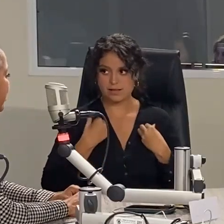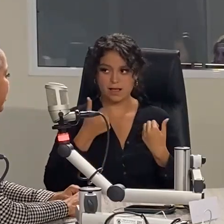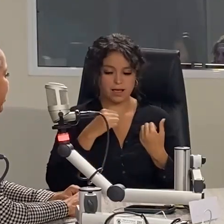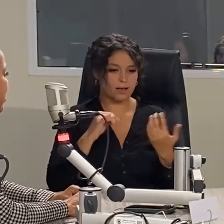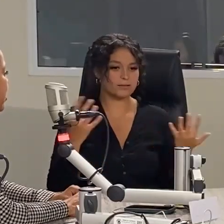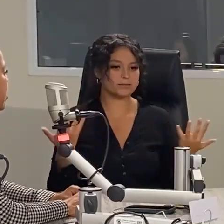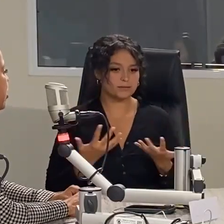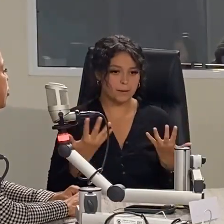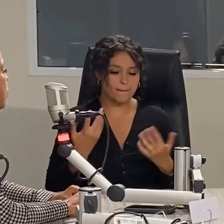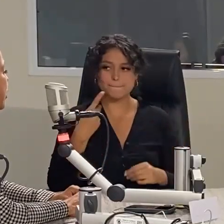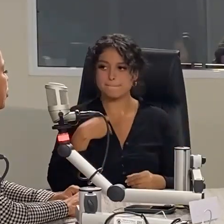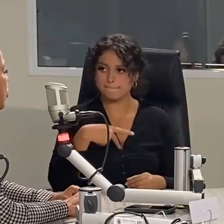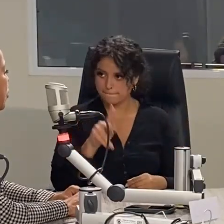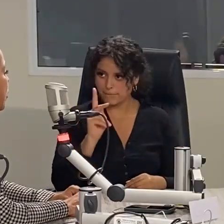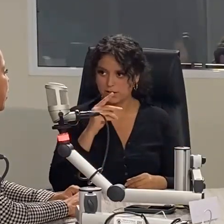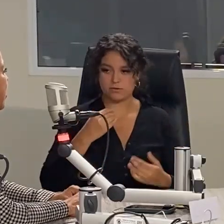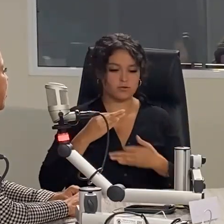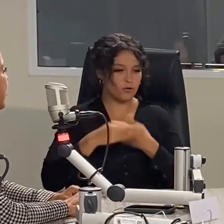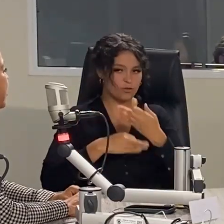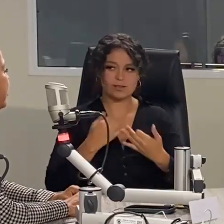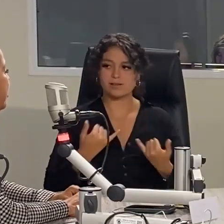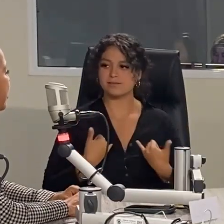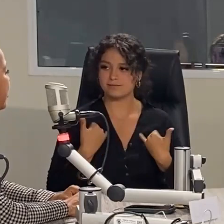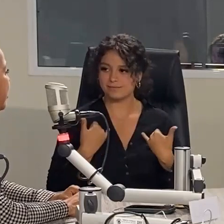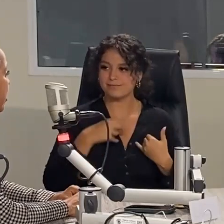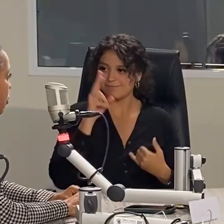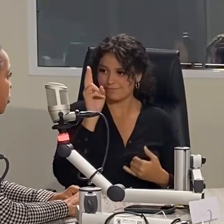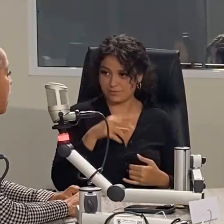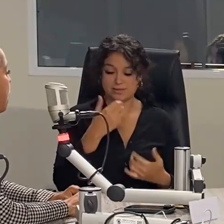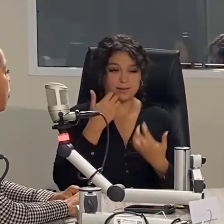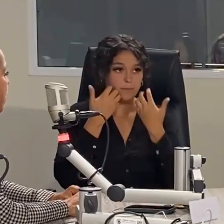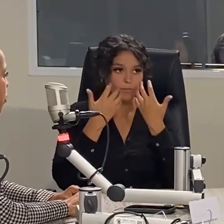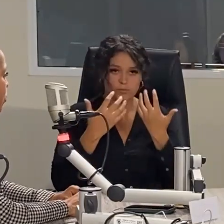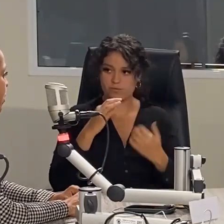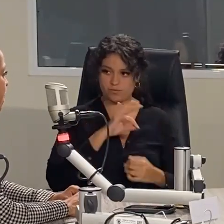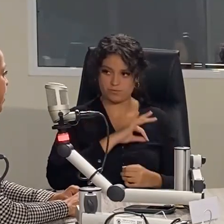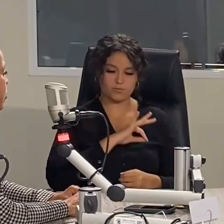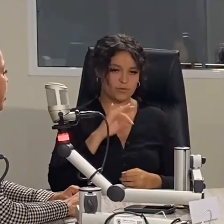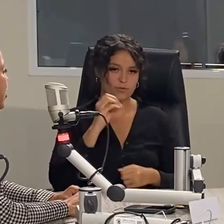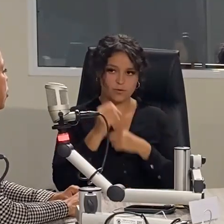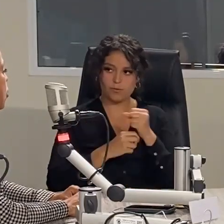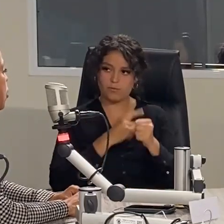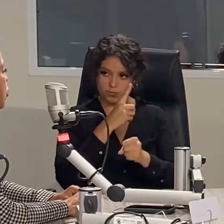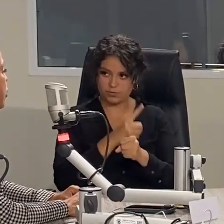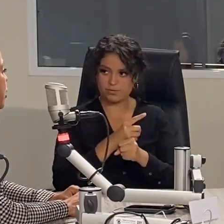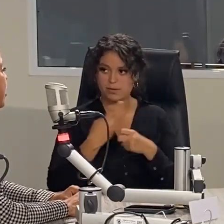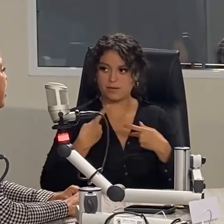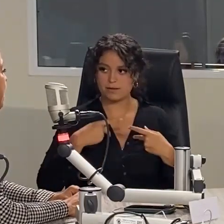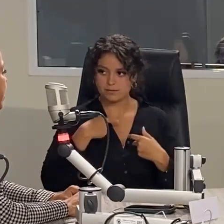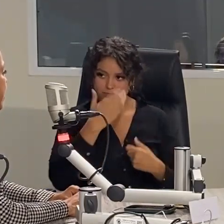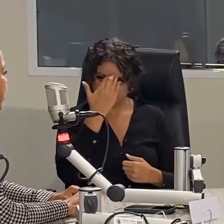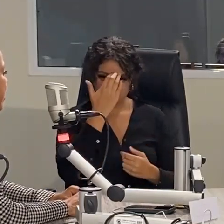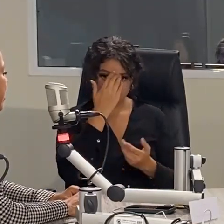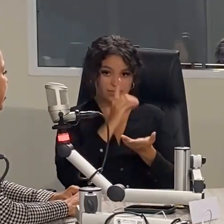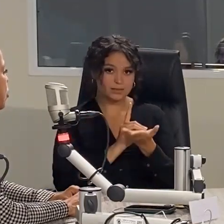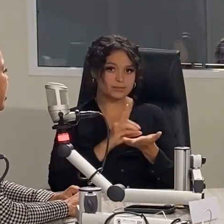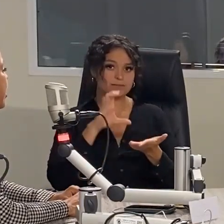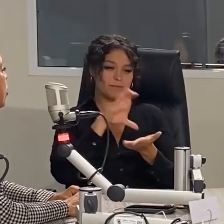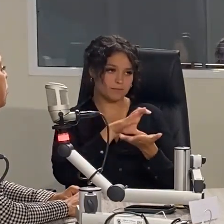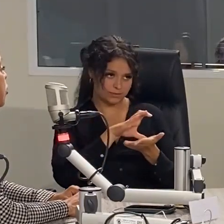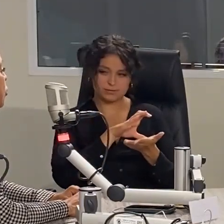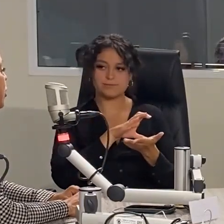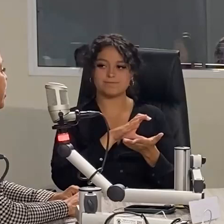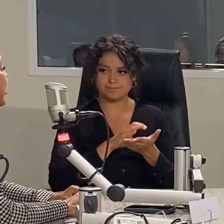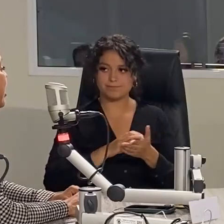hacer, y sobre todo decirles que todos podemos, personas con o sin discapacidad. Es una